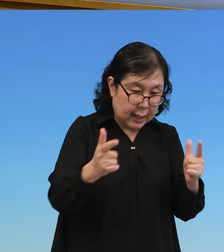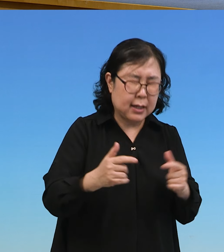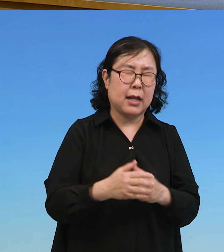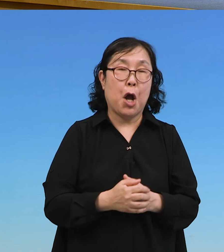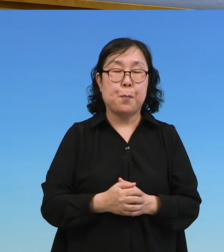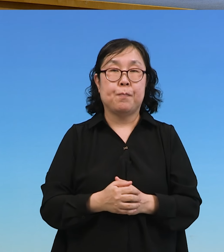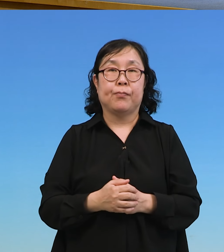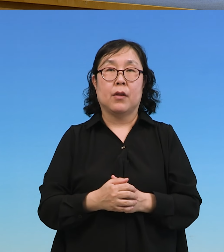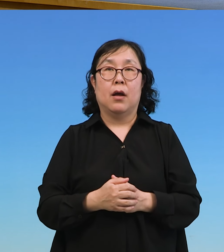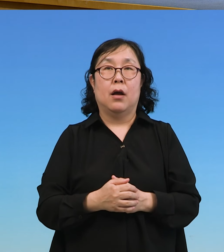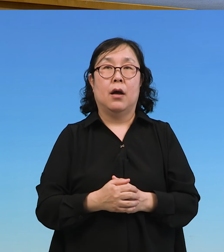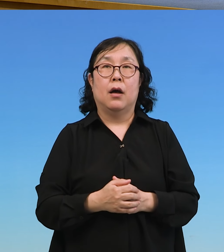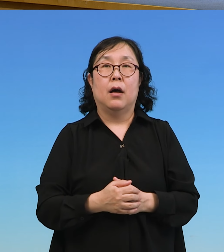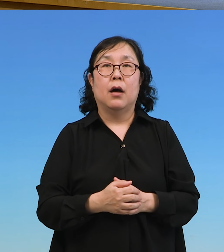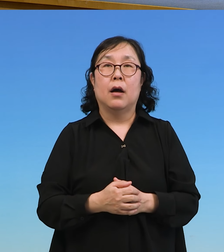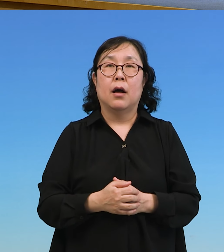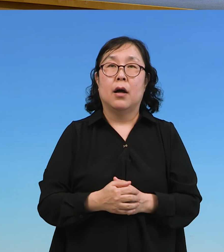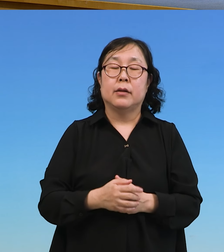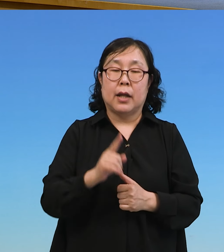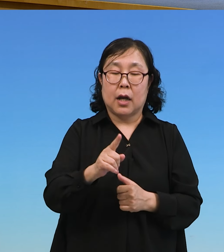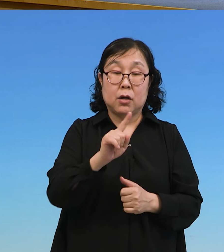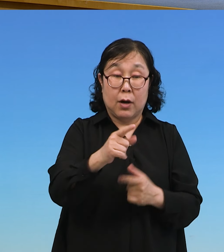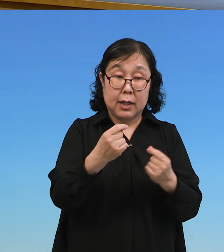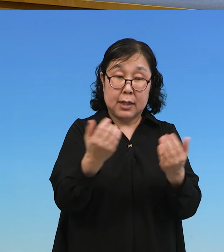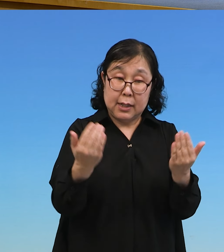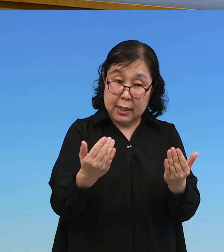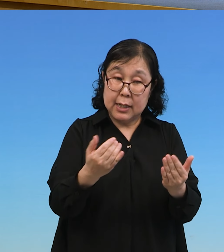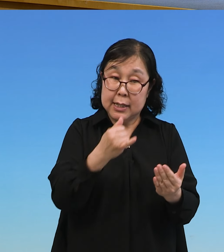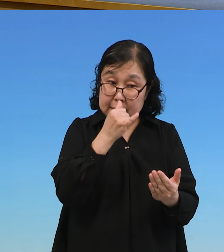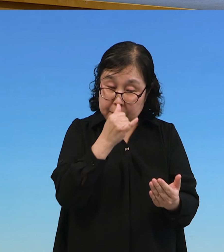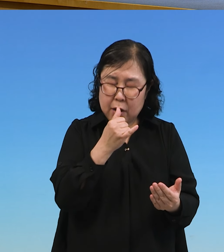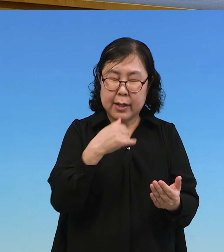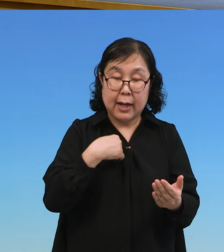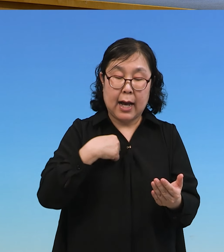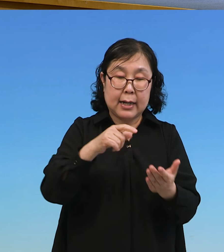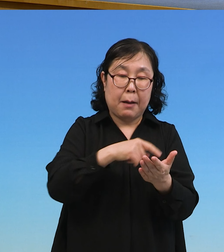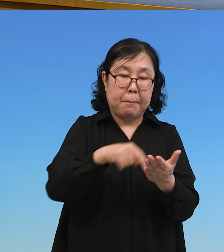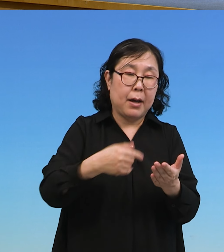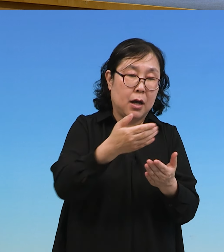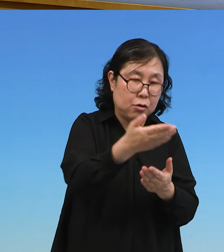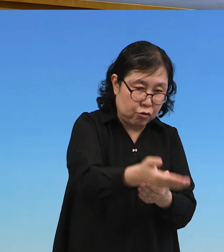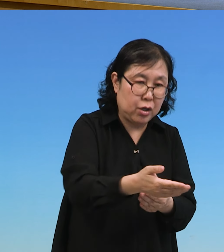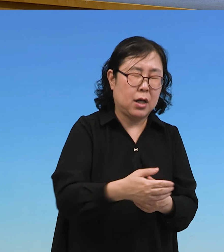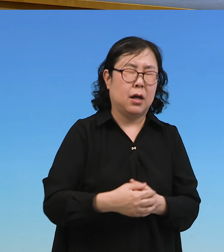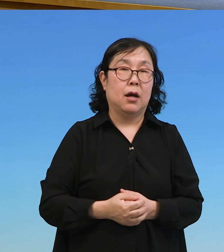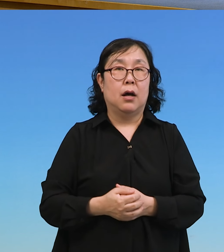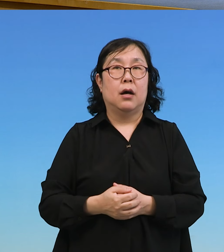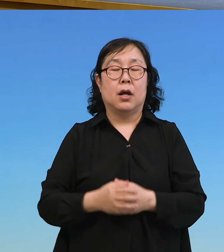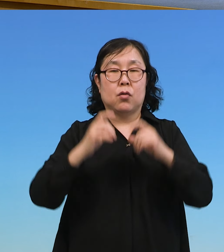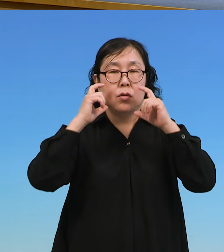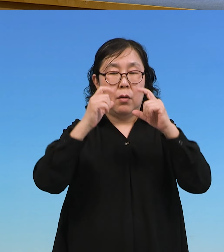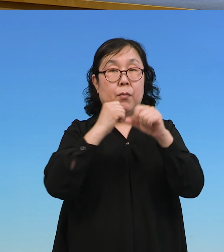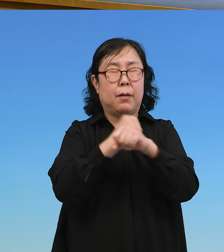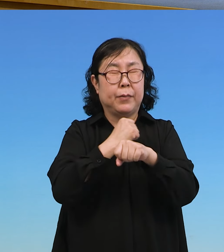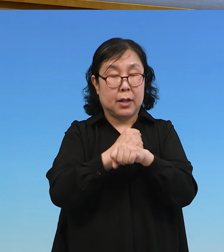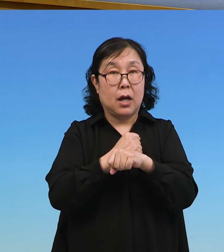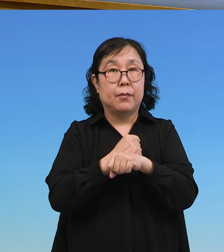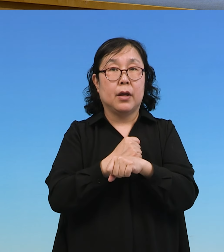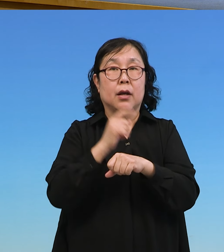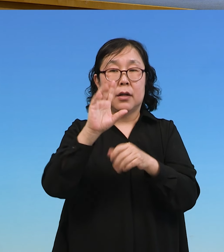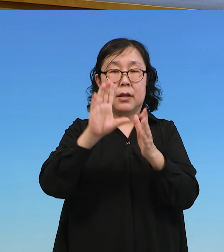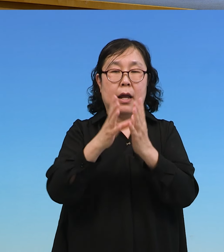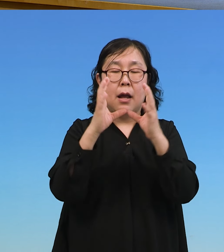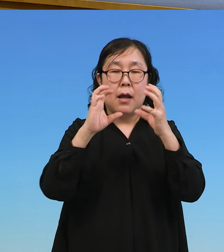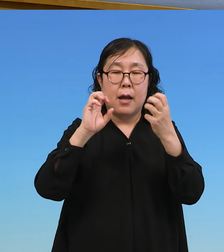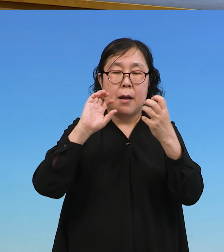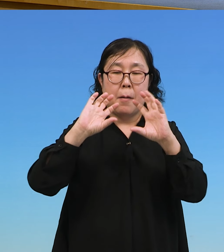그랬더니요, 그 이야기를 들었던 백성들이 막 합창하듯이 이렇게 다들 이렇게 선포하는 겁니다.